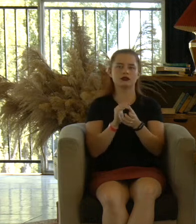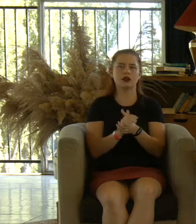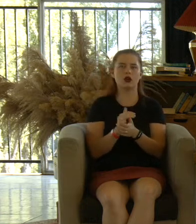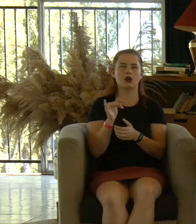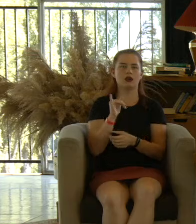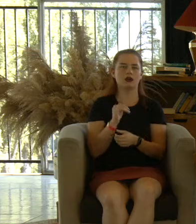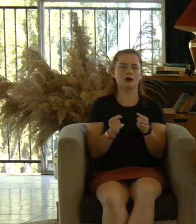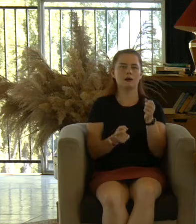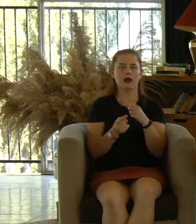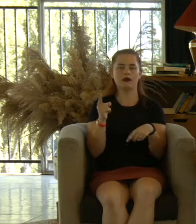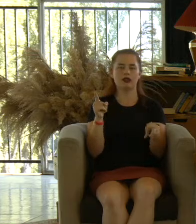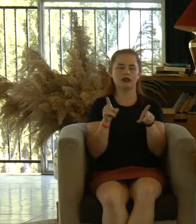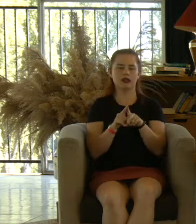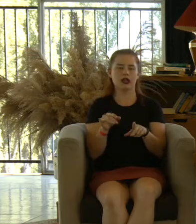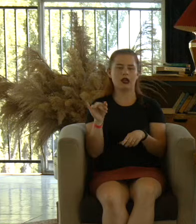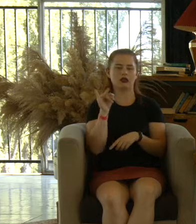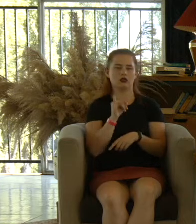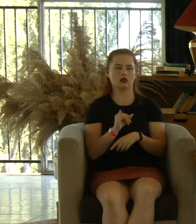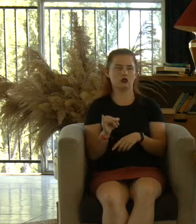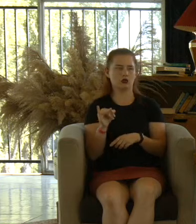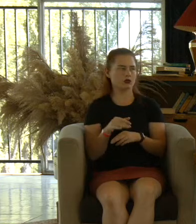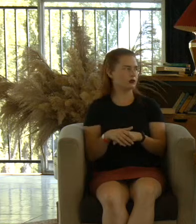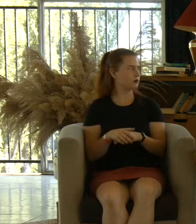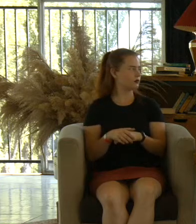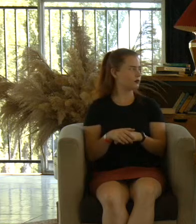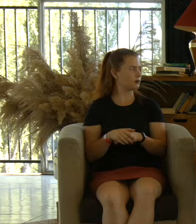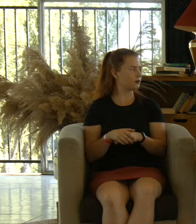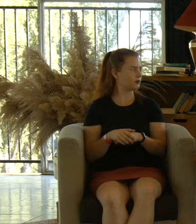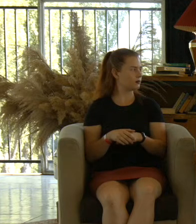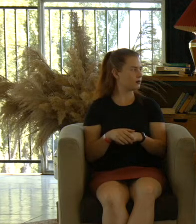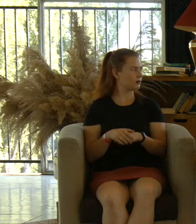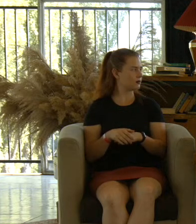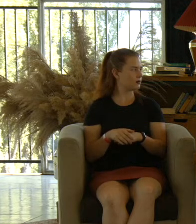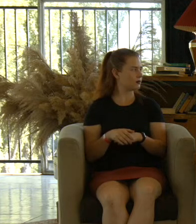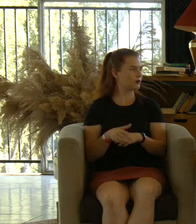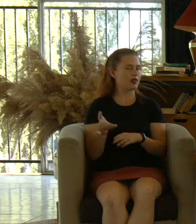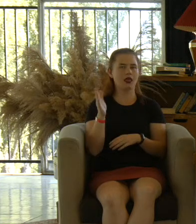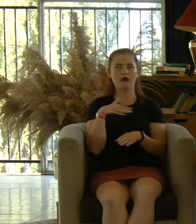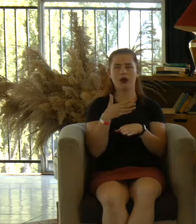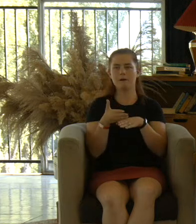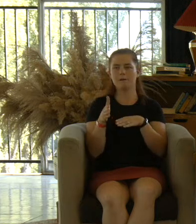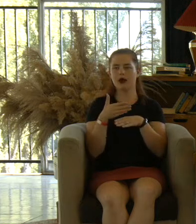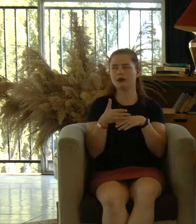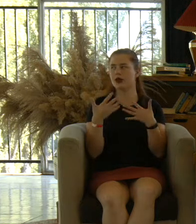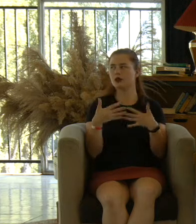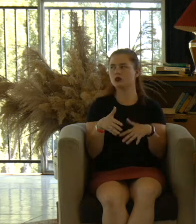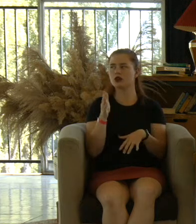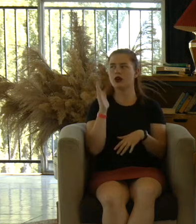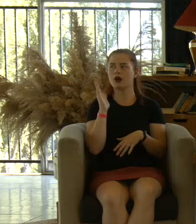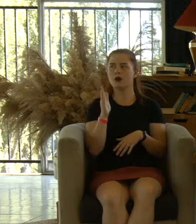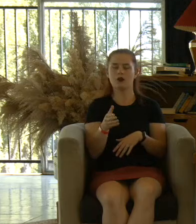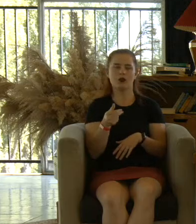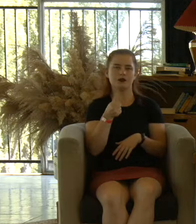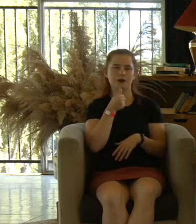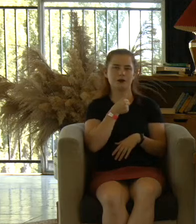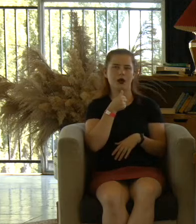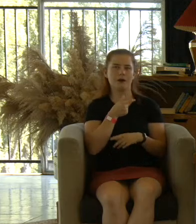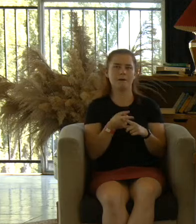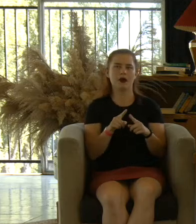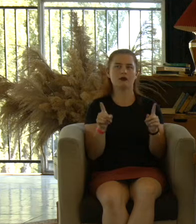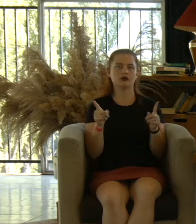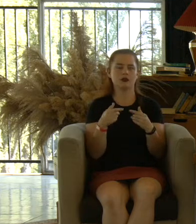с вином такая же история. Так, как-то вот давайте потихоньку уже будем угощаться, потому что вот